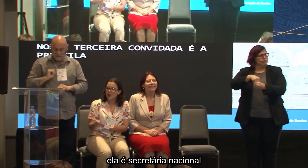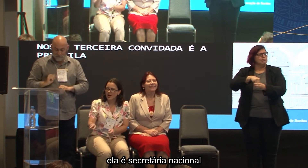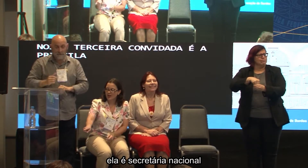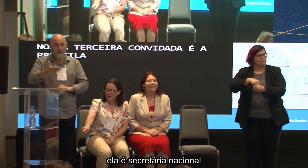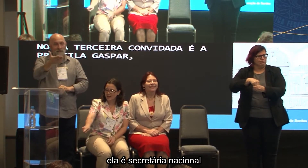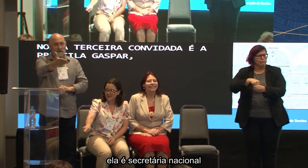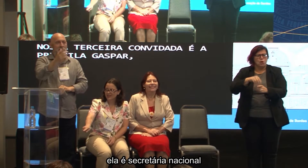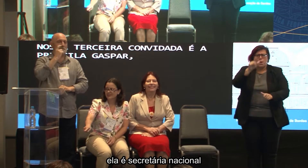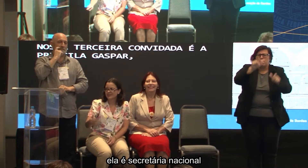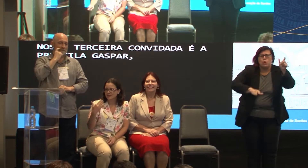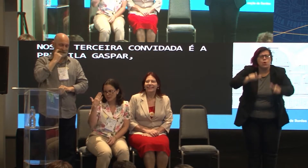Nacional